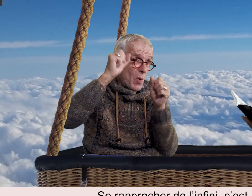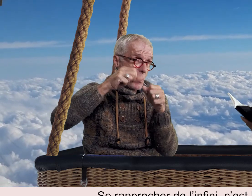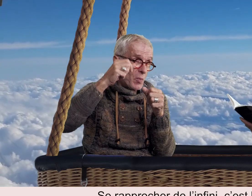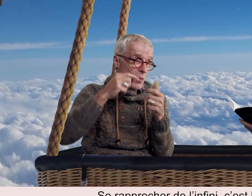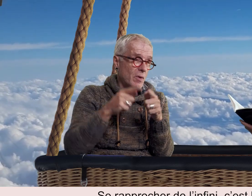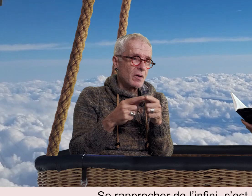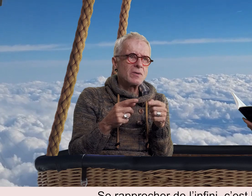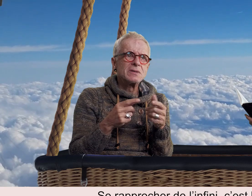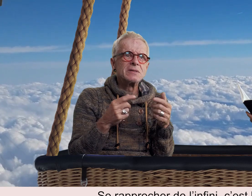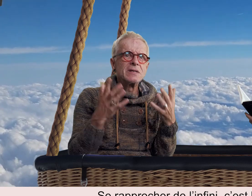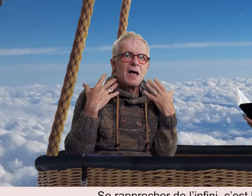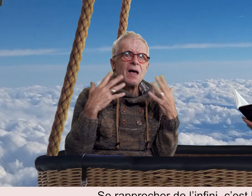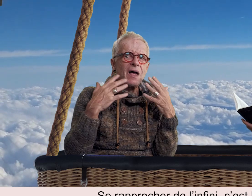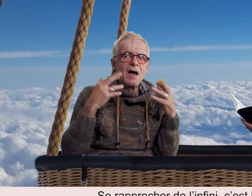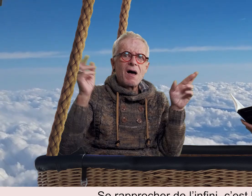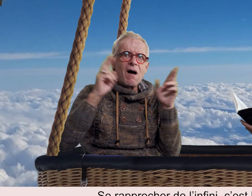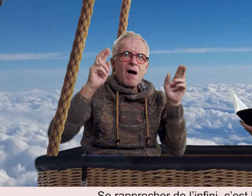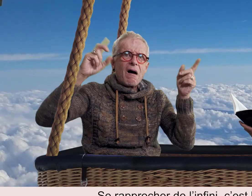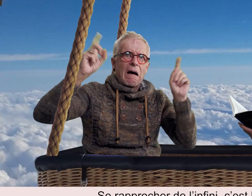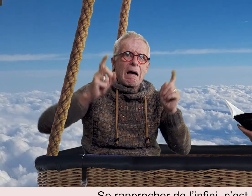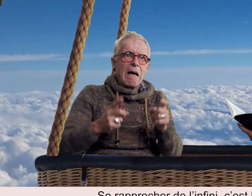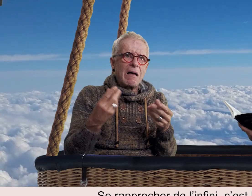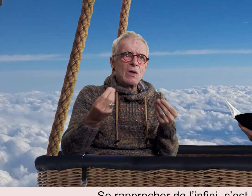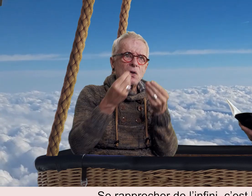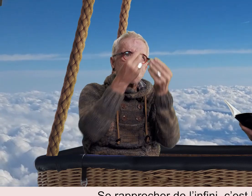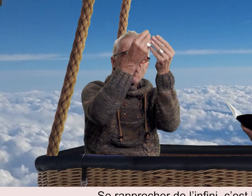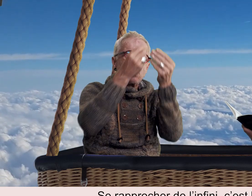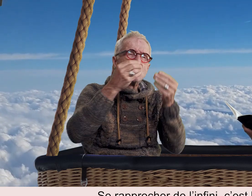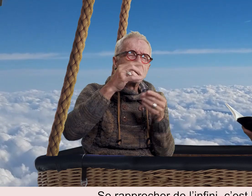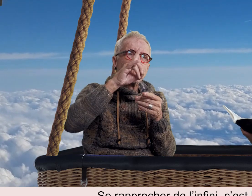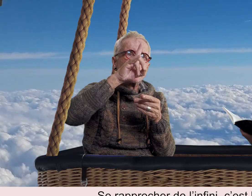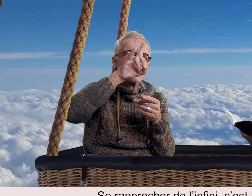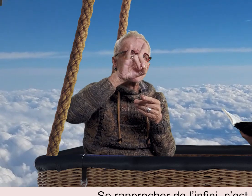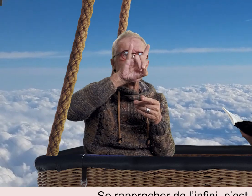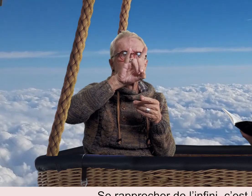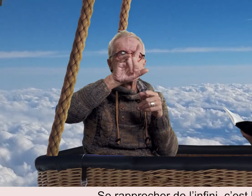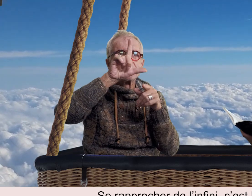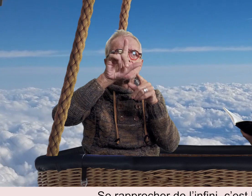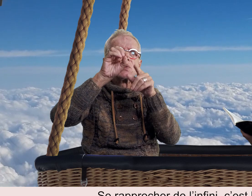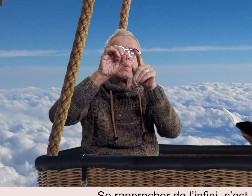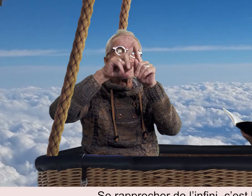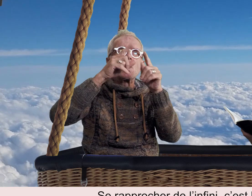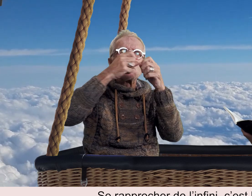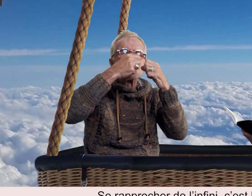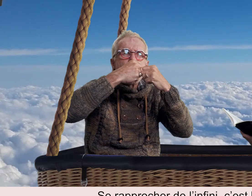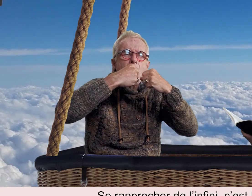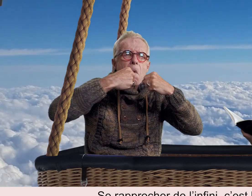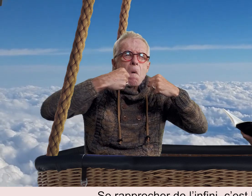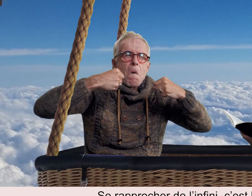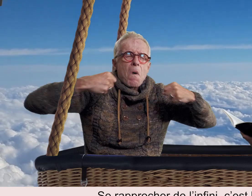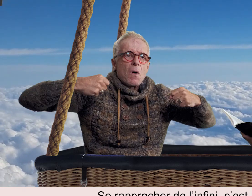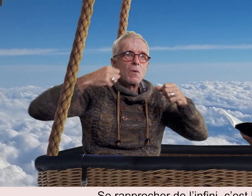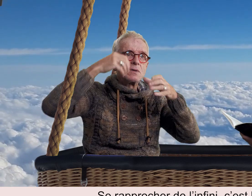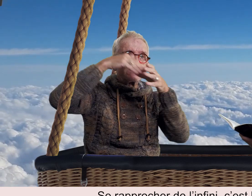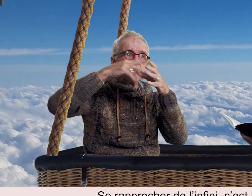La raréfaction de l'air dilatait considérablement l'hydrogène du ballon et je voyais sa partie inférieure laisser vide à